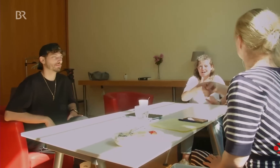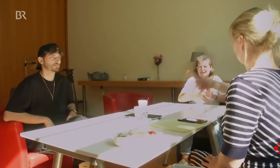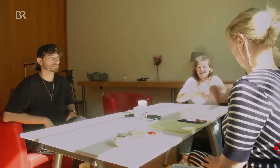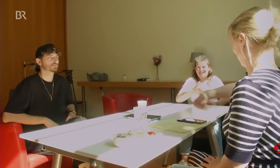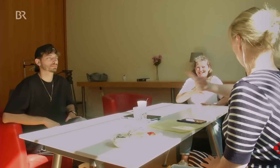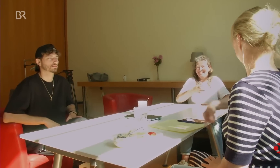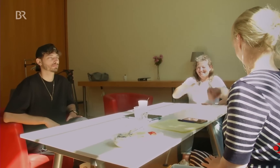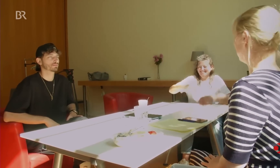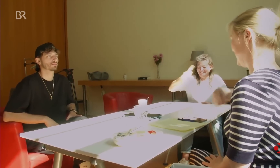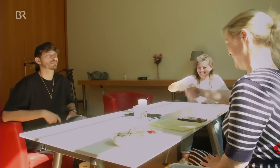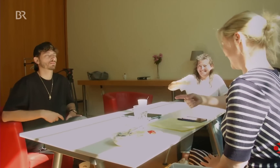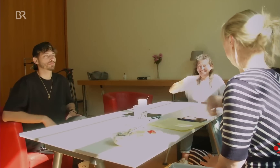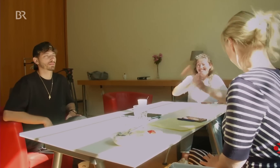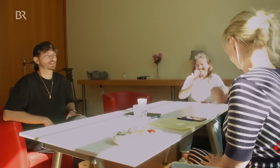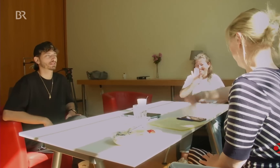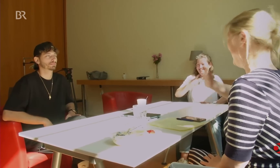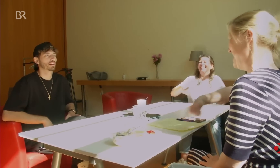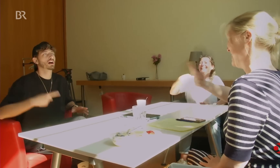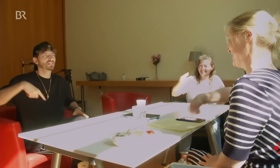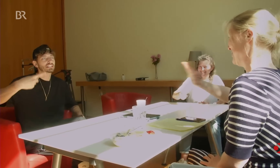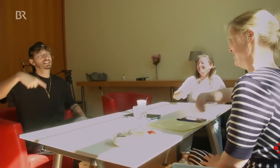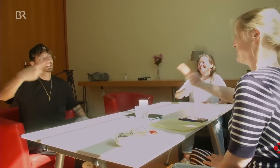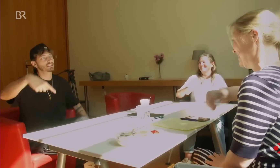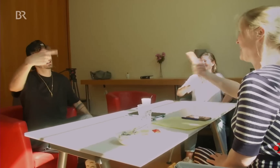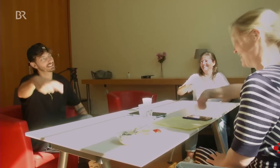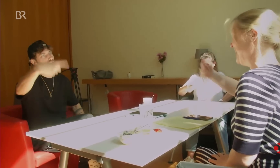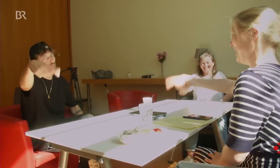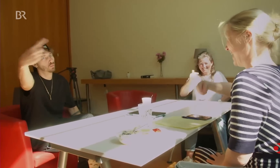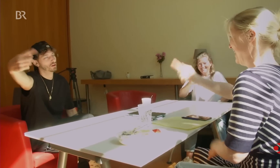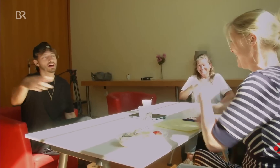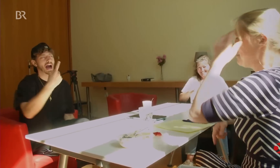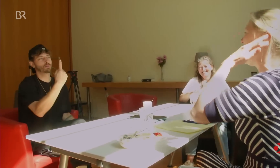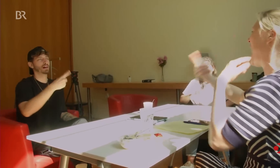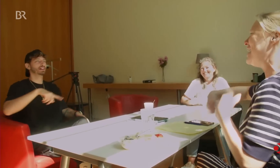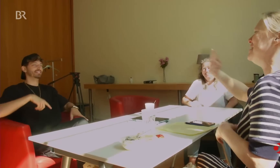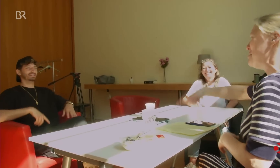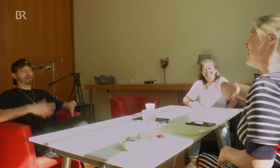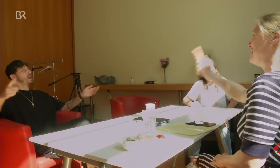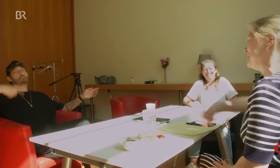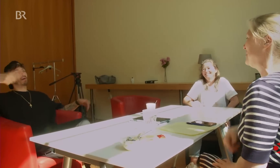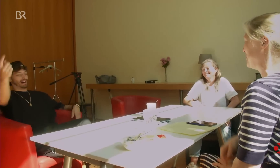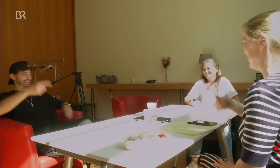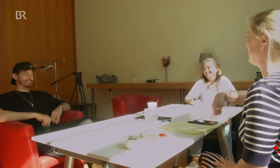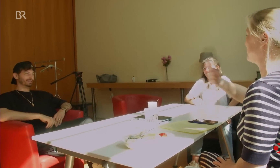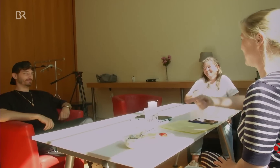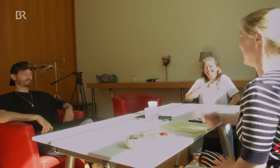nicht mehrmals. Die nächsten 5. Nächste, immer weiter. Nein, nur einmal.